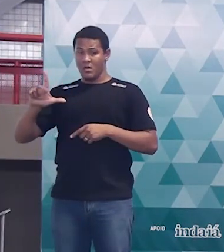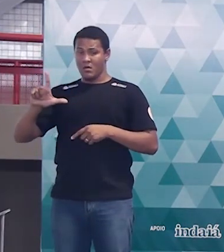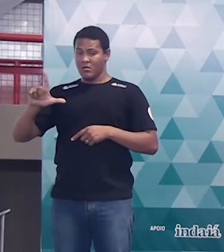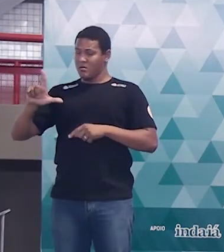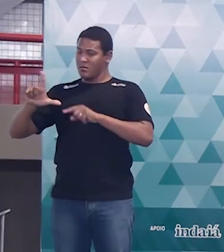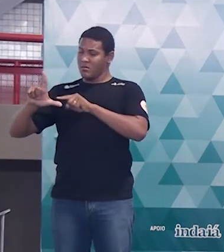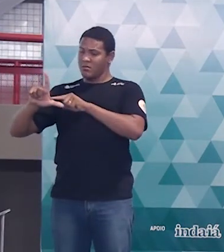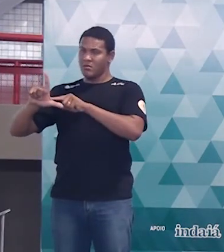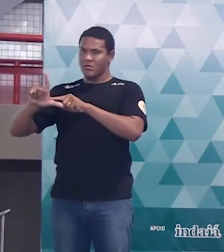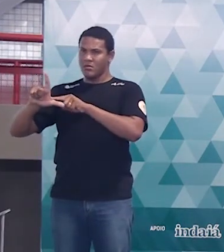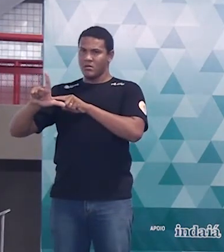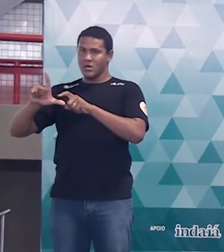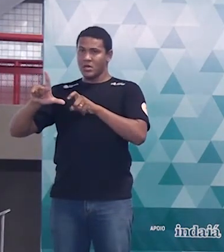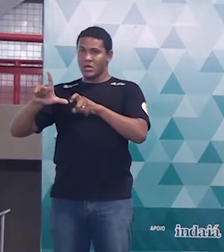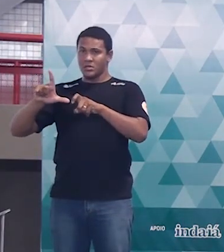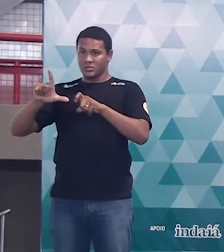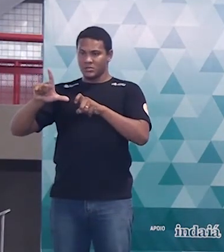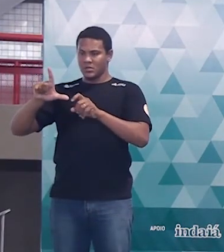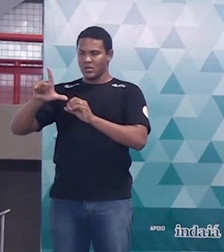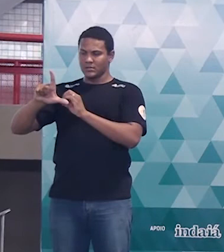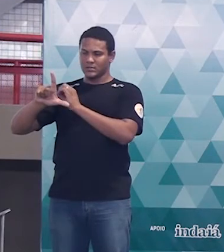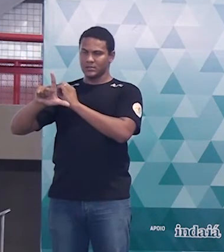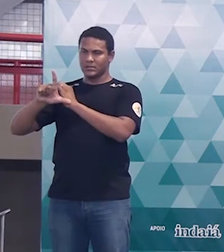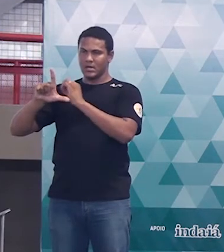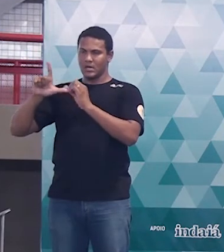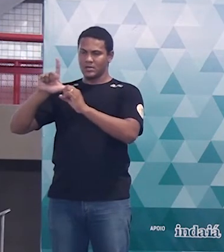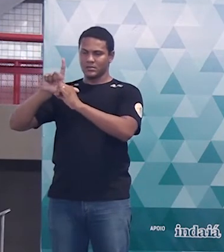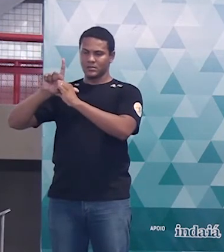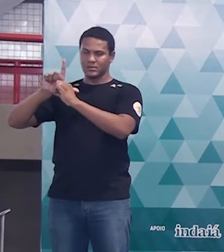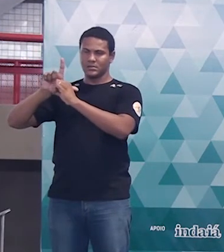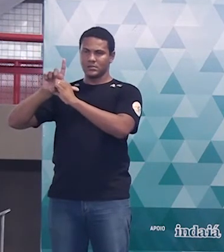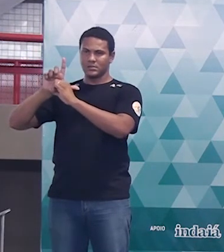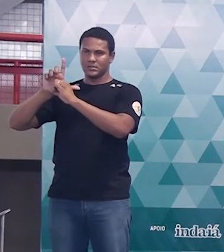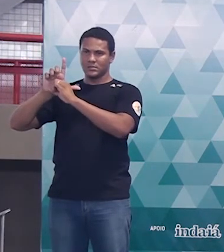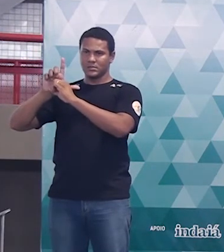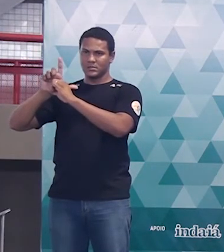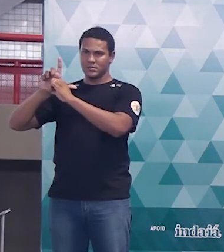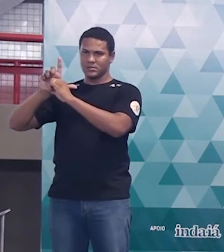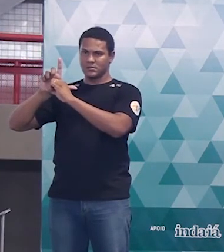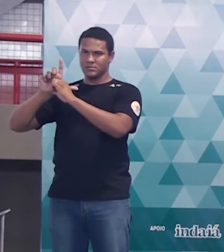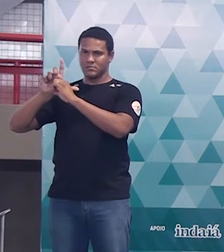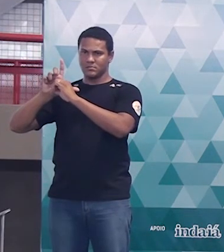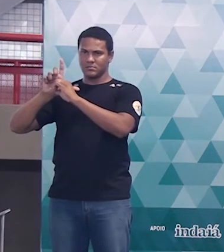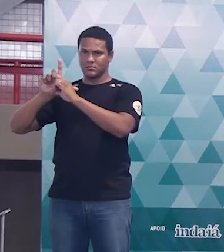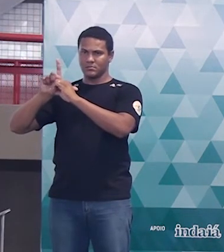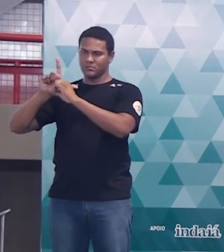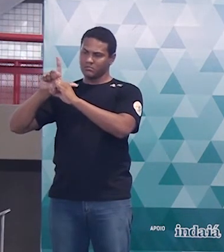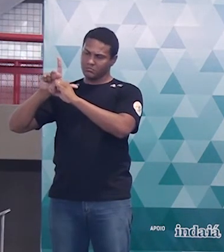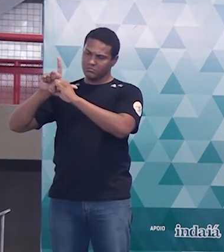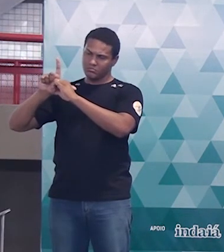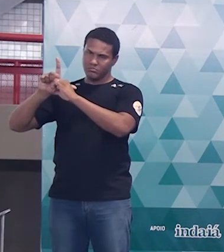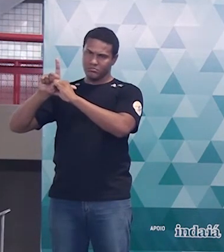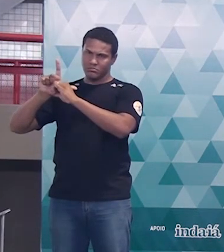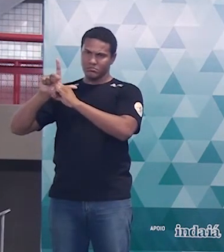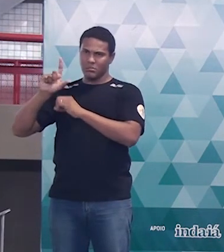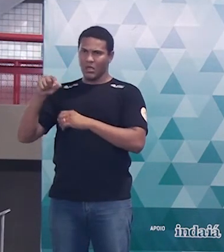vai ter x igual a 0 e y igual a 0.